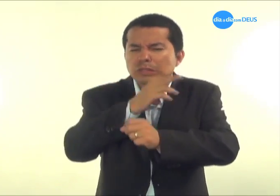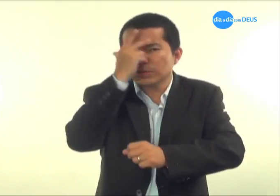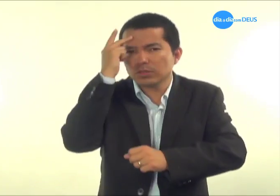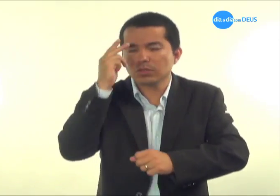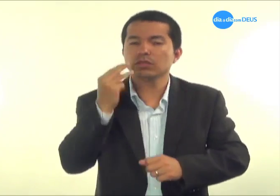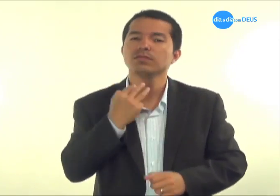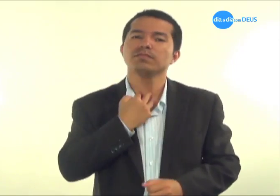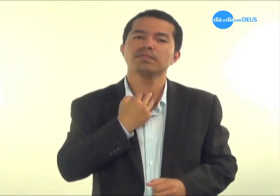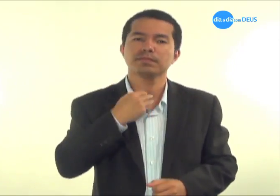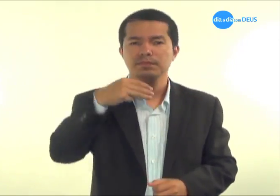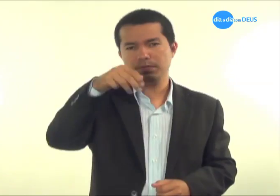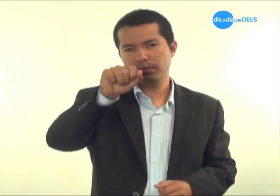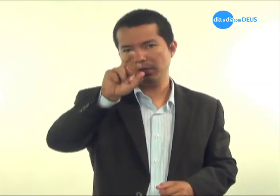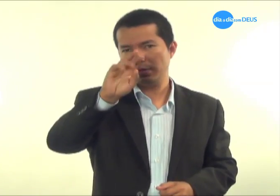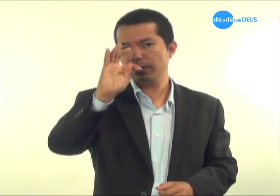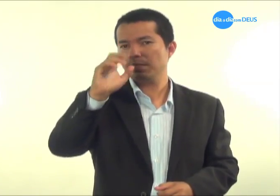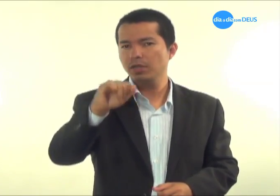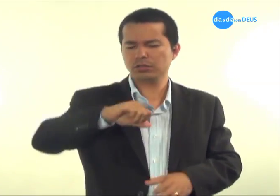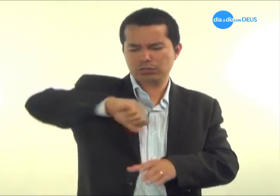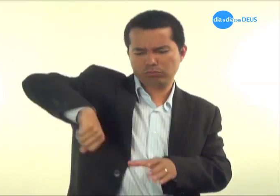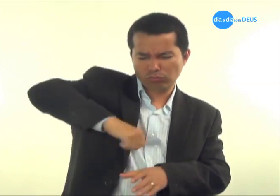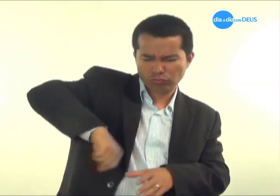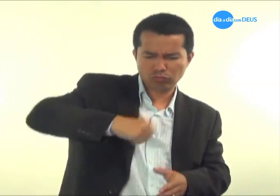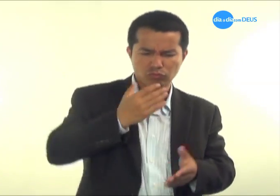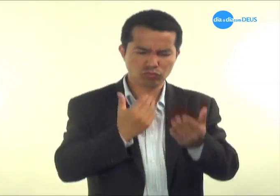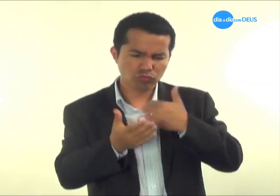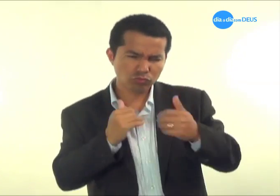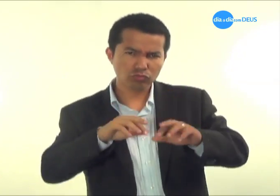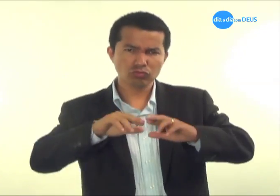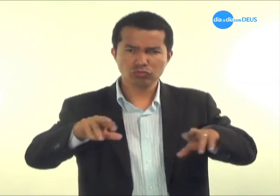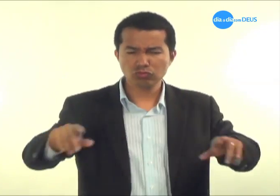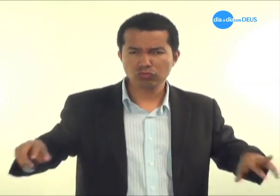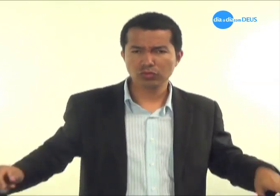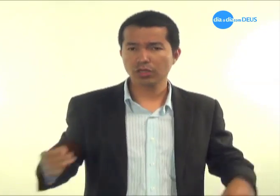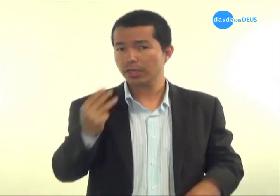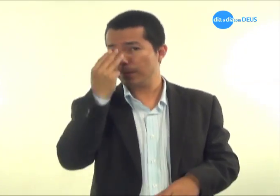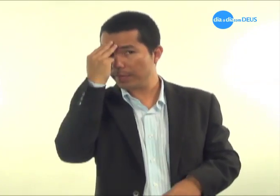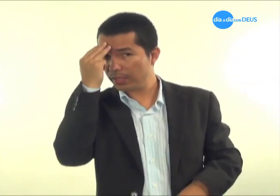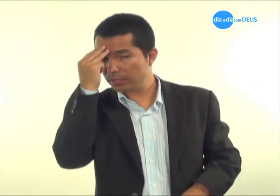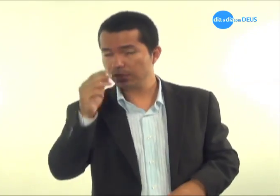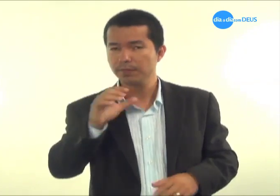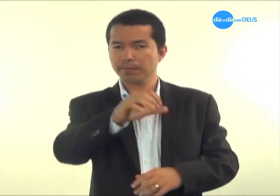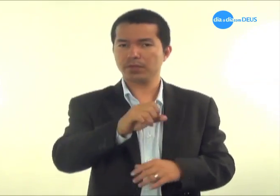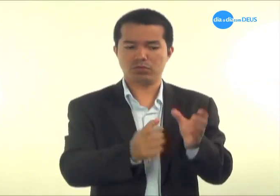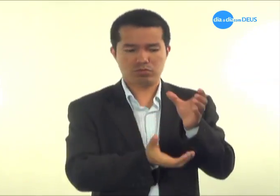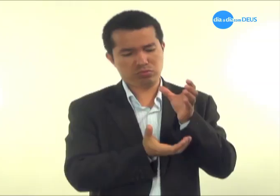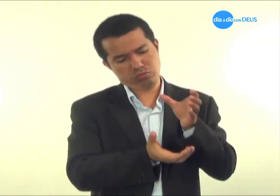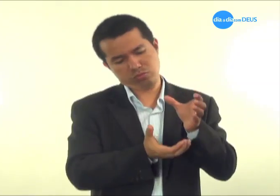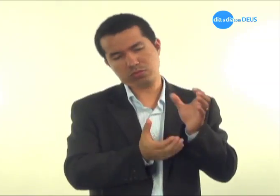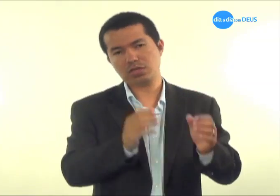comidas todas. Maria pega o vaso de alabastro, perfume caríssimo que uma mulher